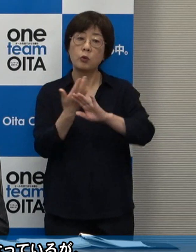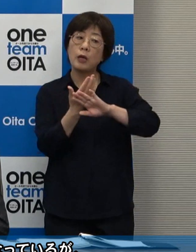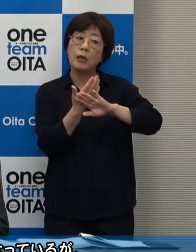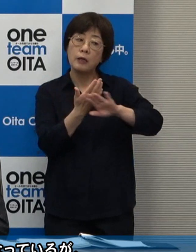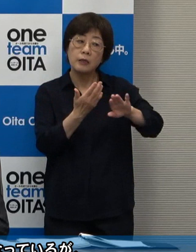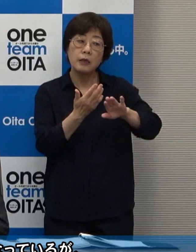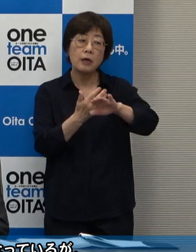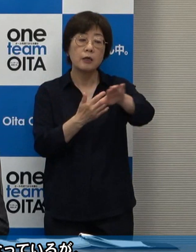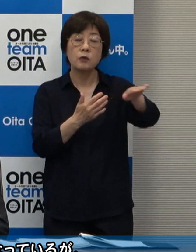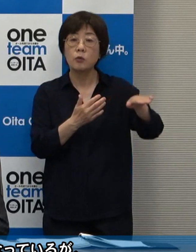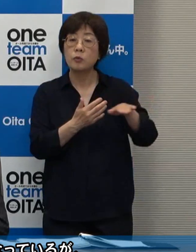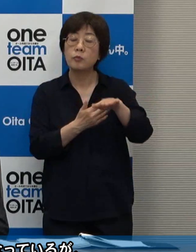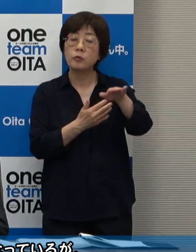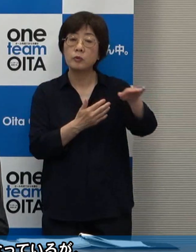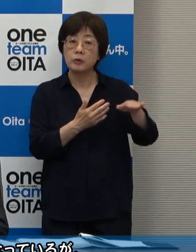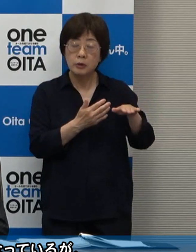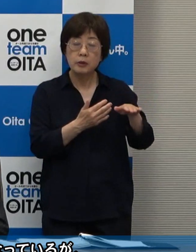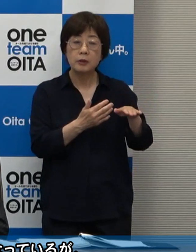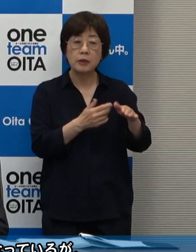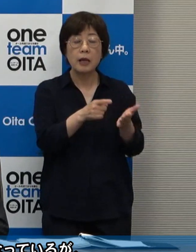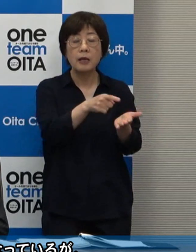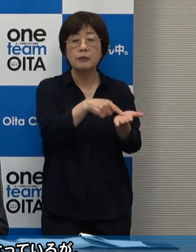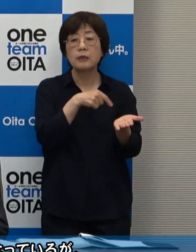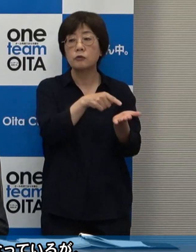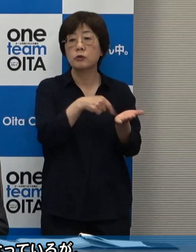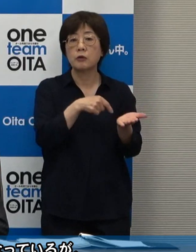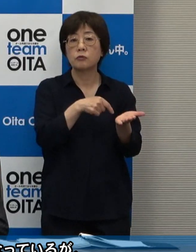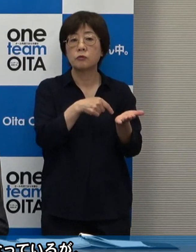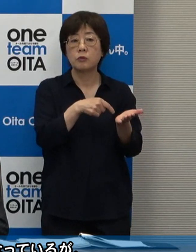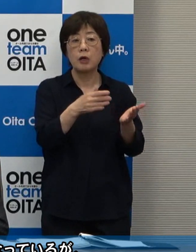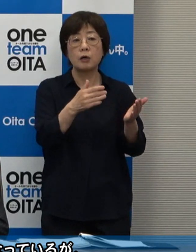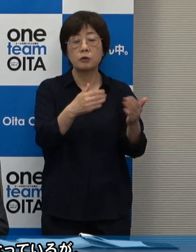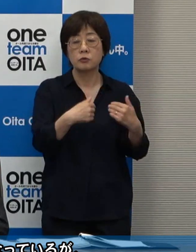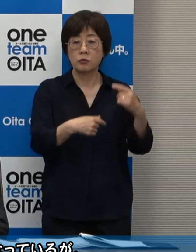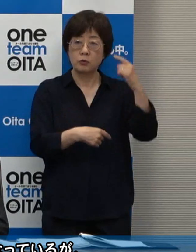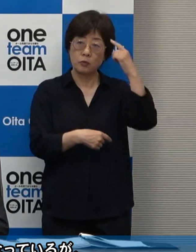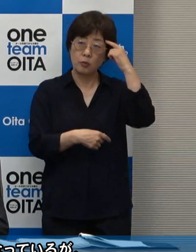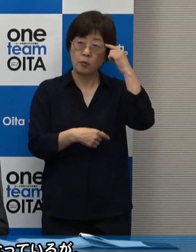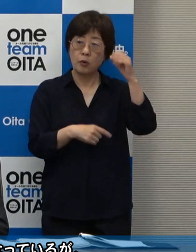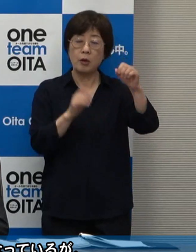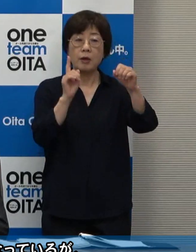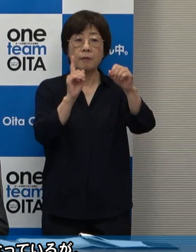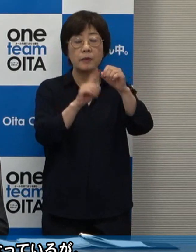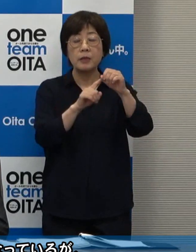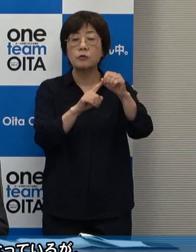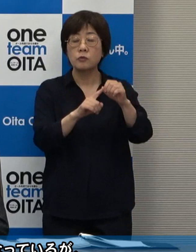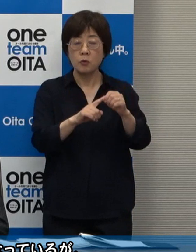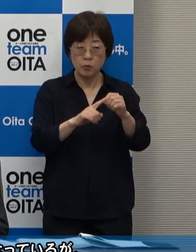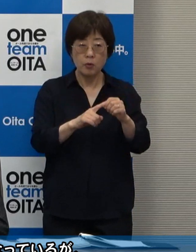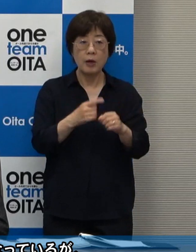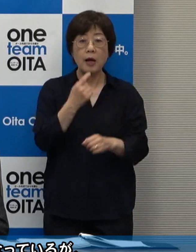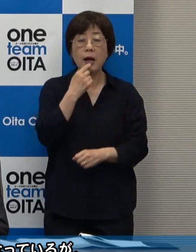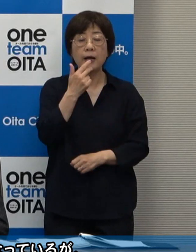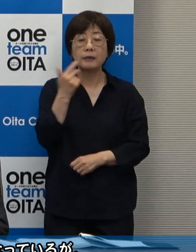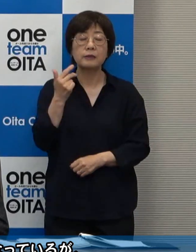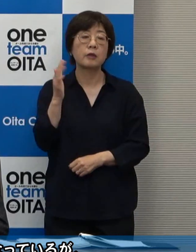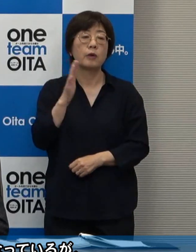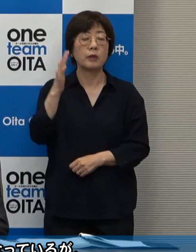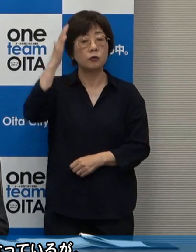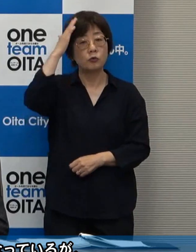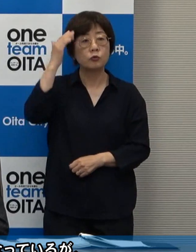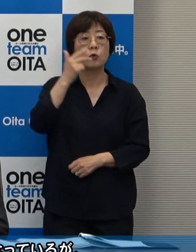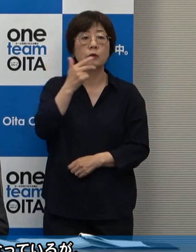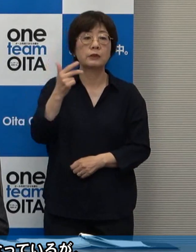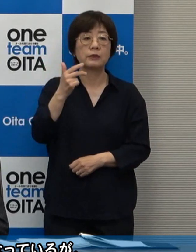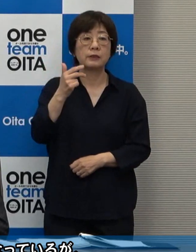ところから削っていかなきゃいけないと、そういうふうに思ってますけどね。目指すはプライマリーバランス黒で、基金